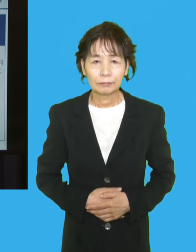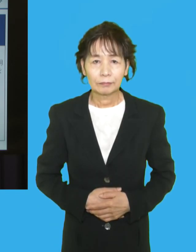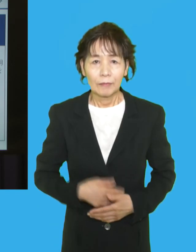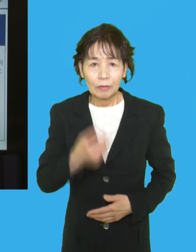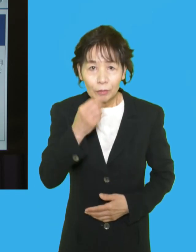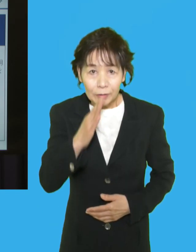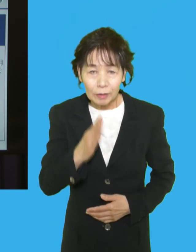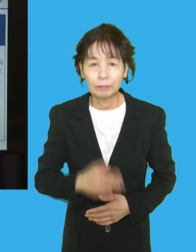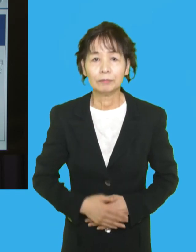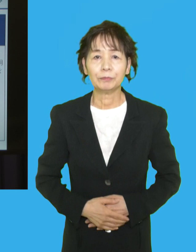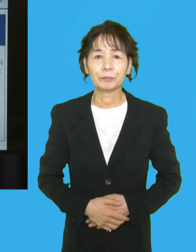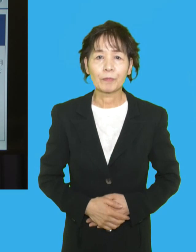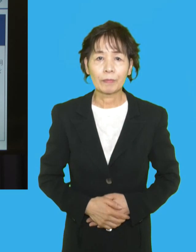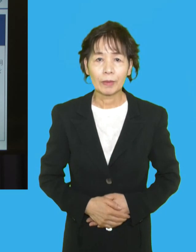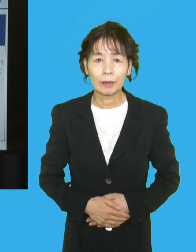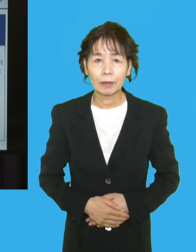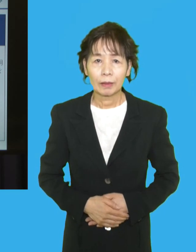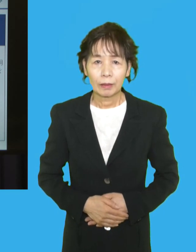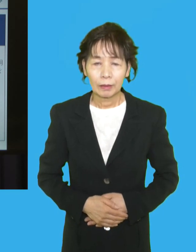すみません、